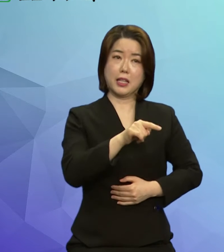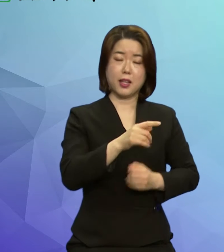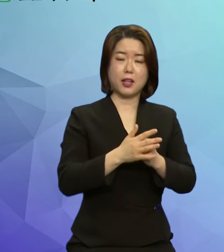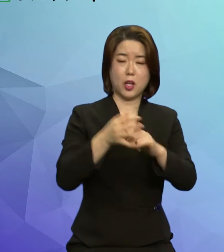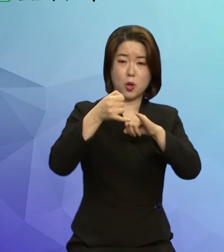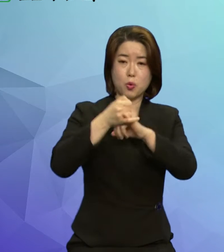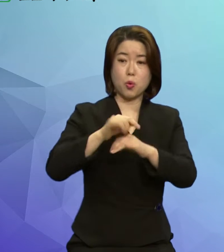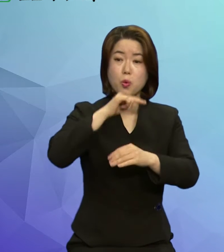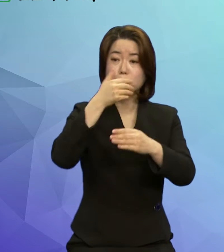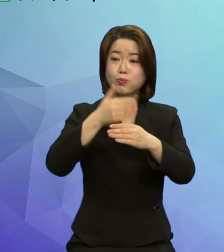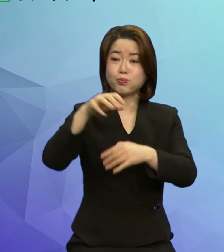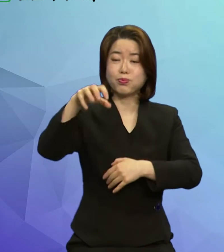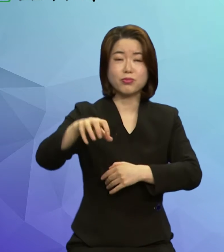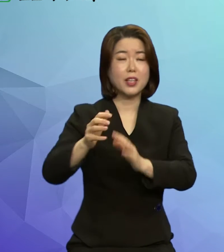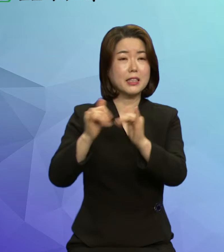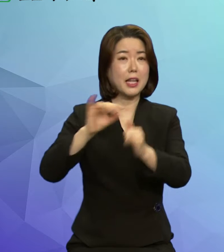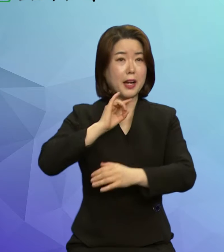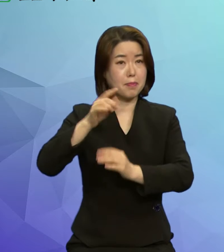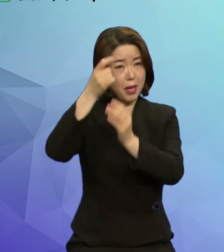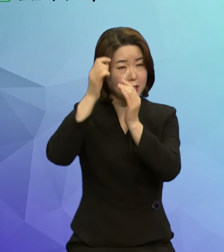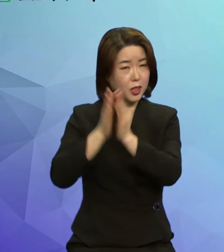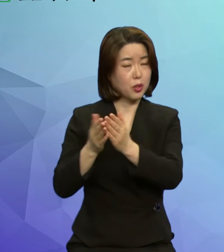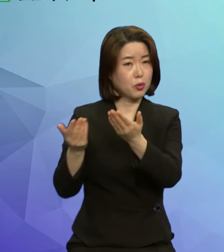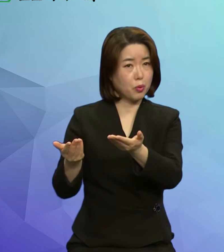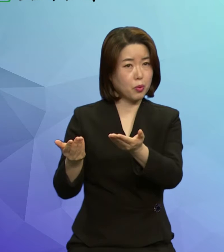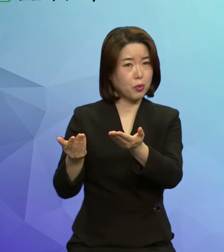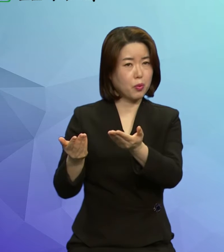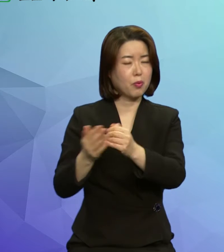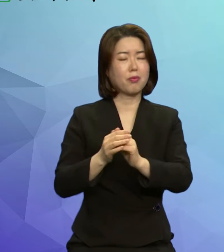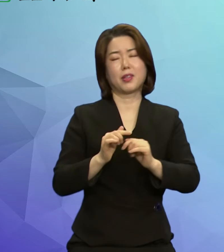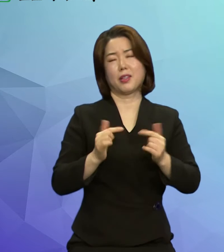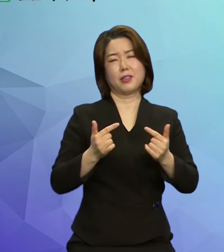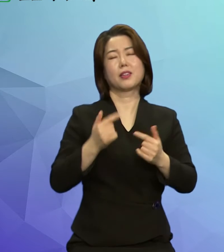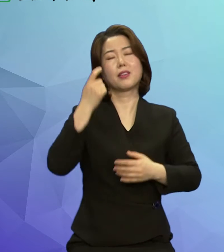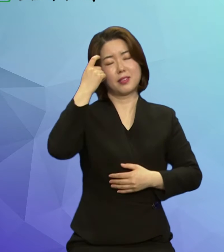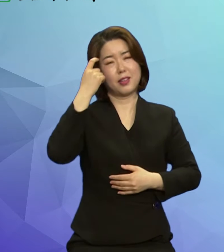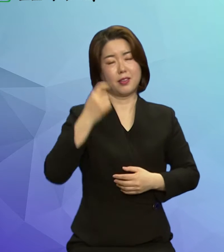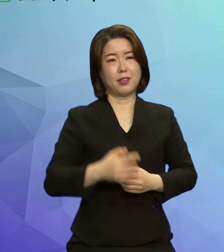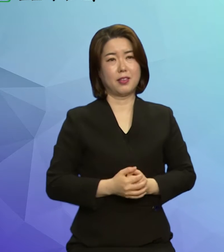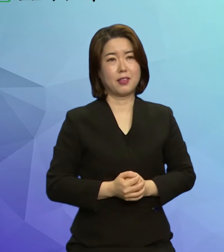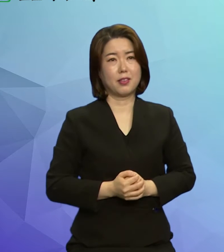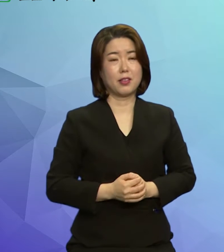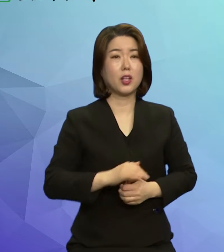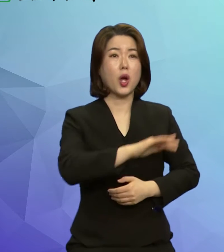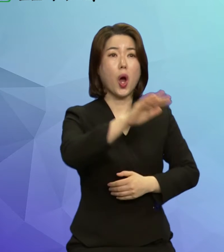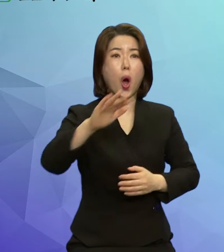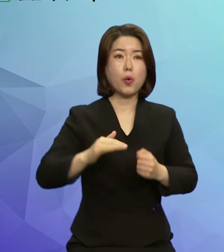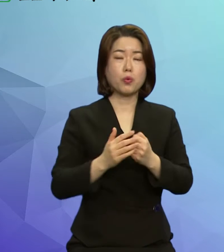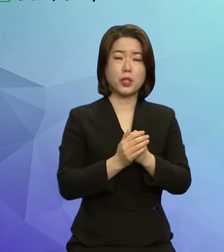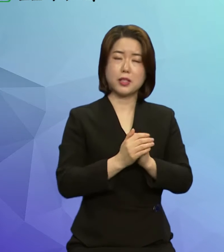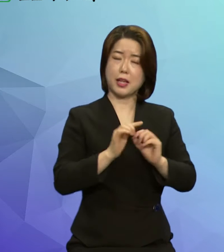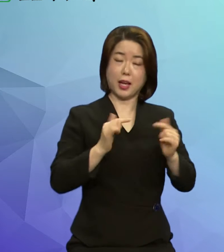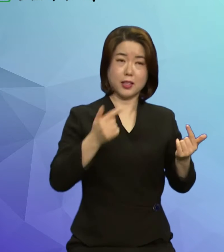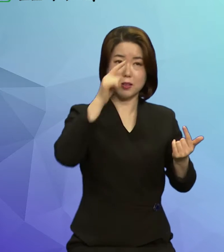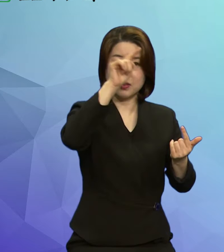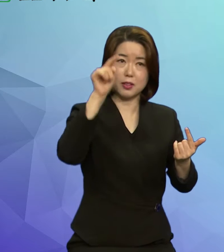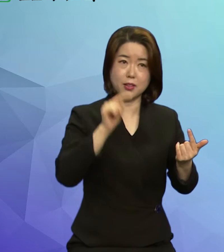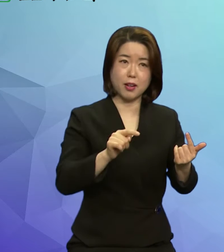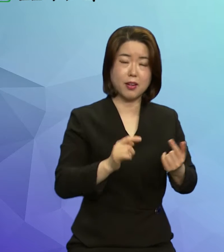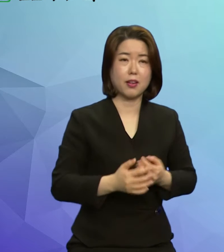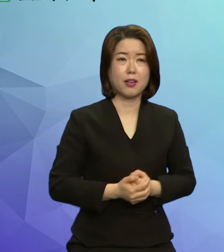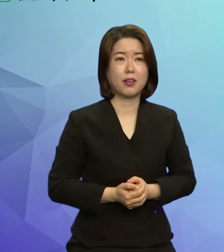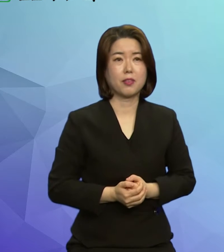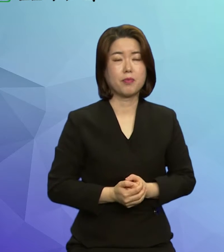북한 주민들만을 위한 기도인가 하는 생각을 하게 됩니다. 우리들은 아닌가?